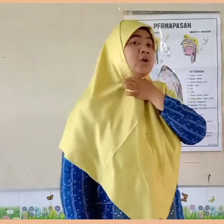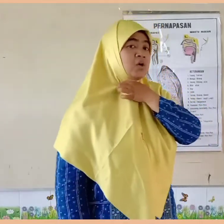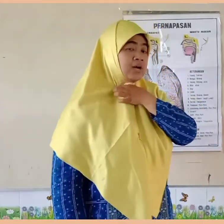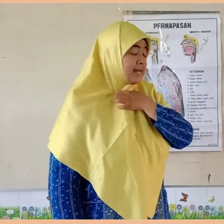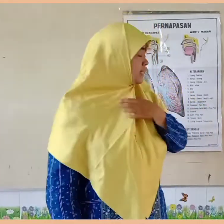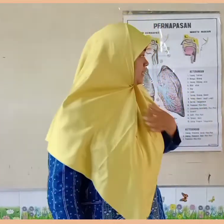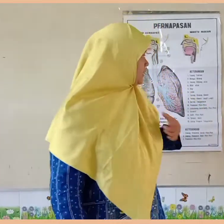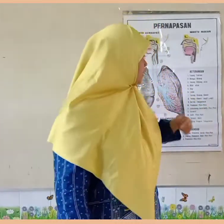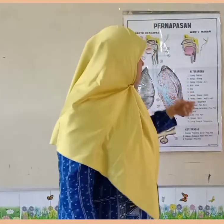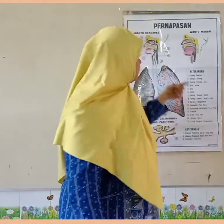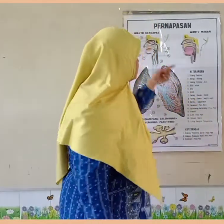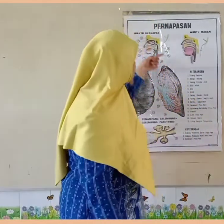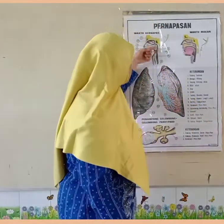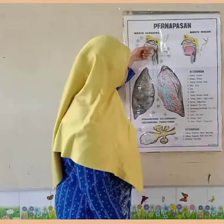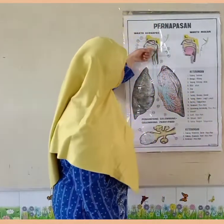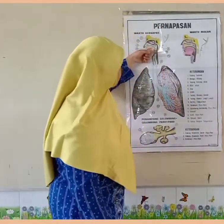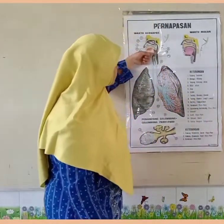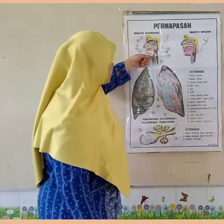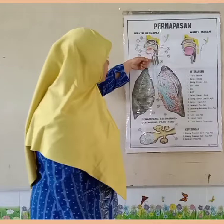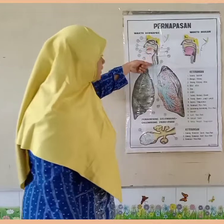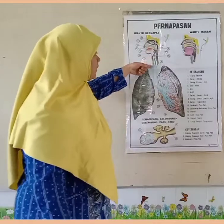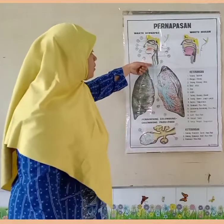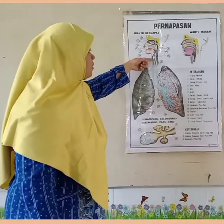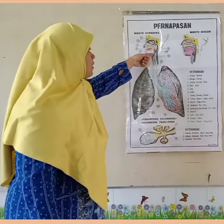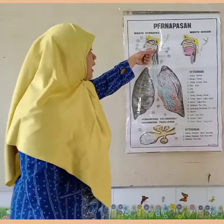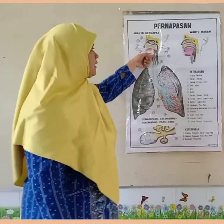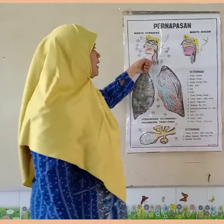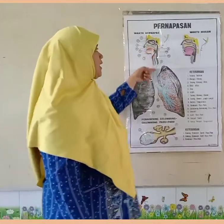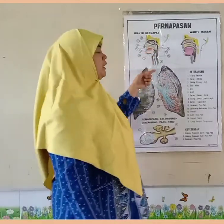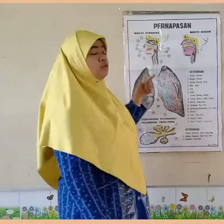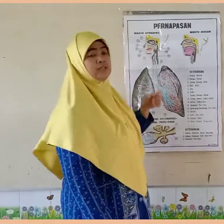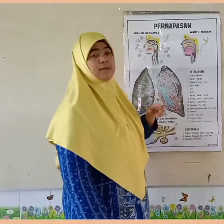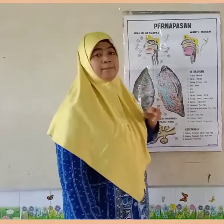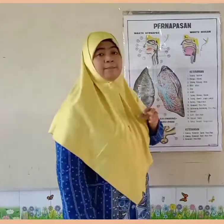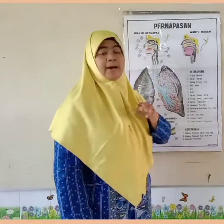Di tenggorokan ini atau jalur pernapasan ini di tenggorokan itu di